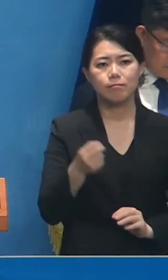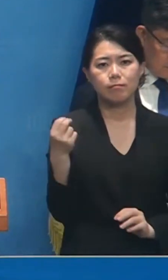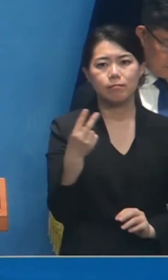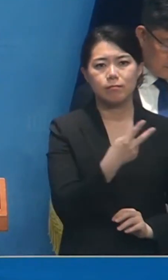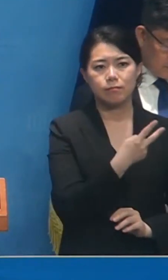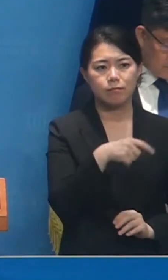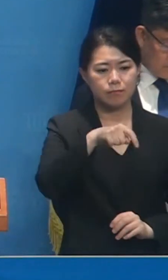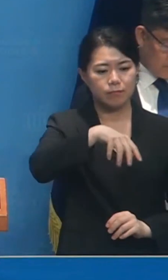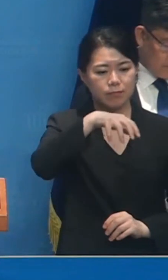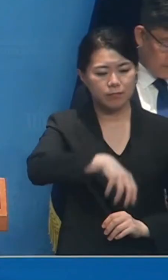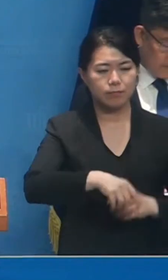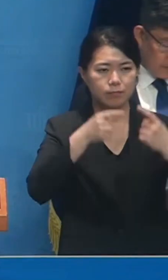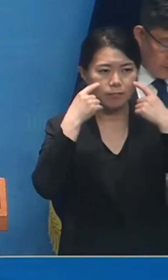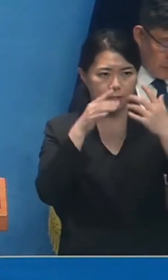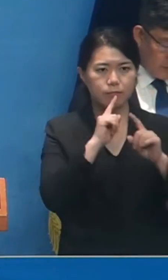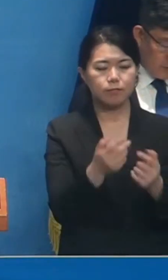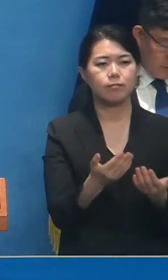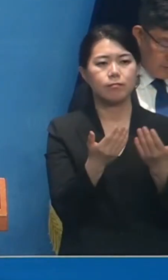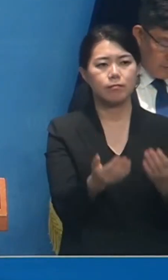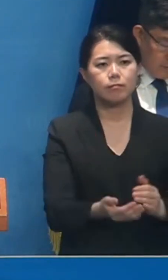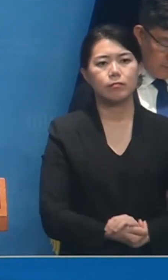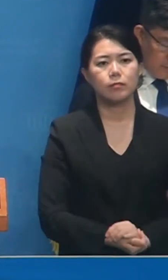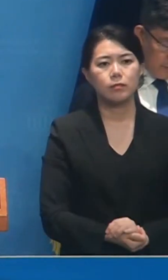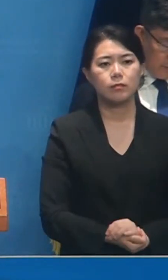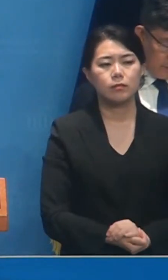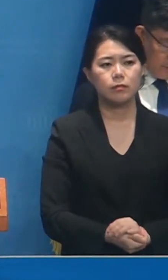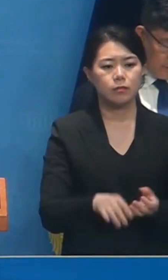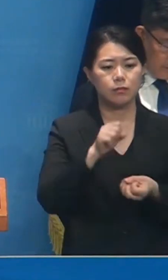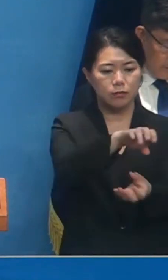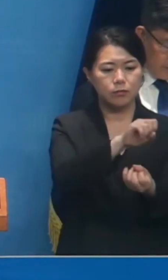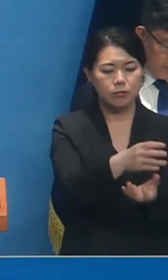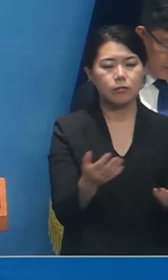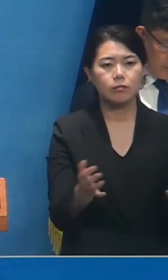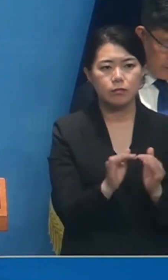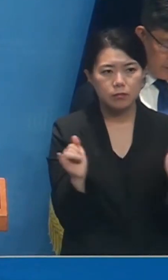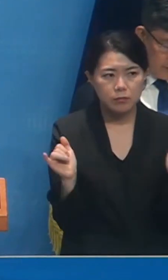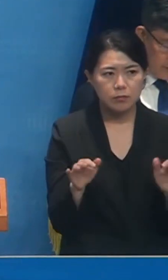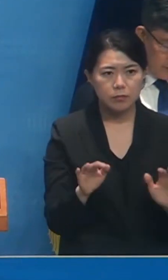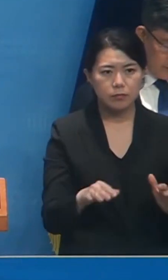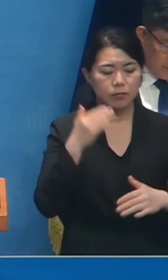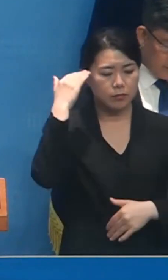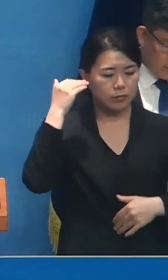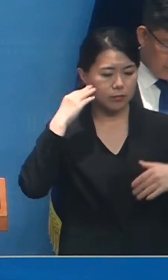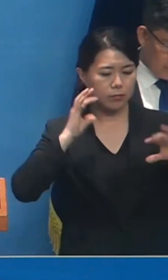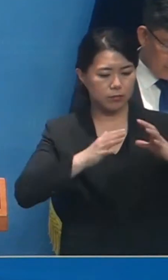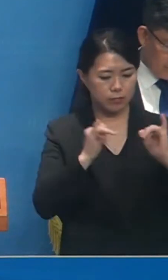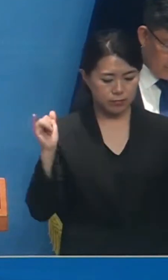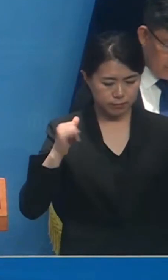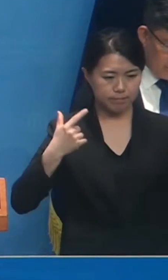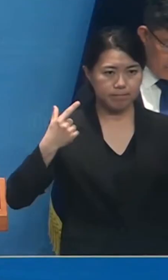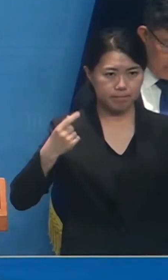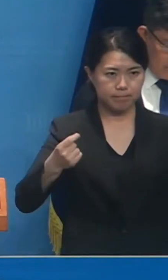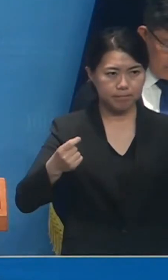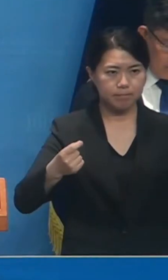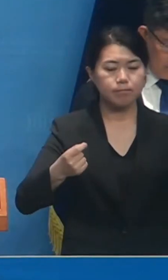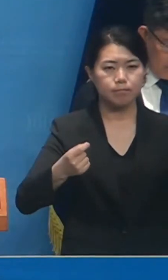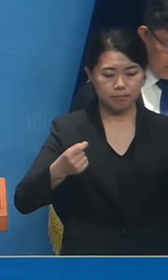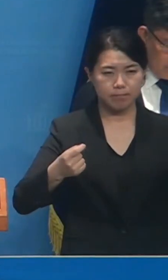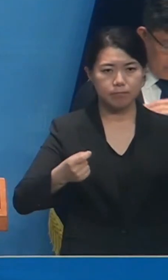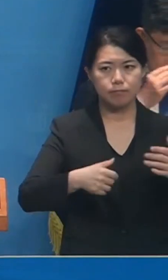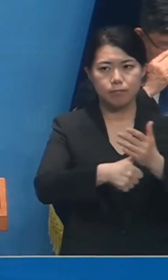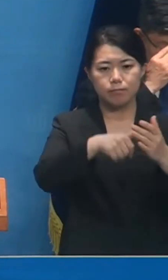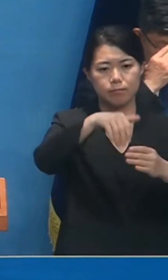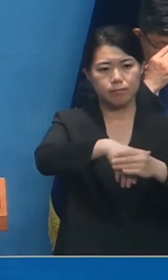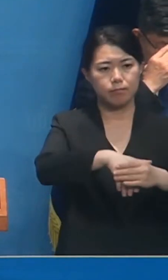그리고 이 자리에서 분명히 말씀드립니다. 택배 종사자들이 대한민국 국민으로서 마땅히 누려야 할